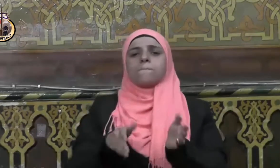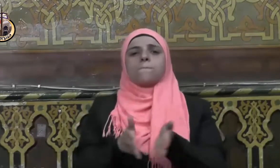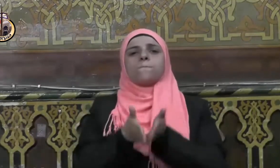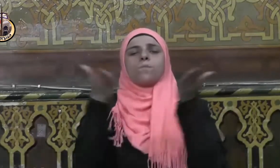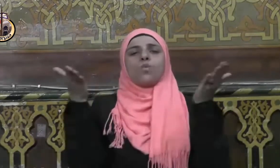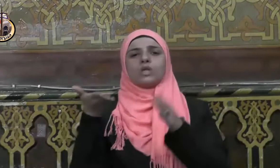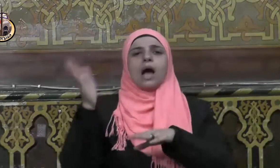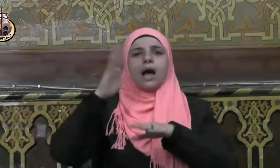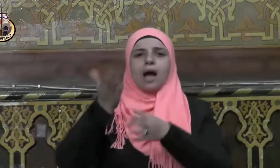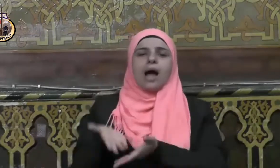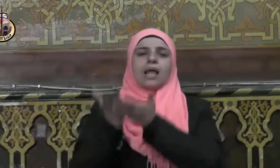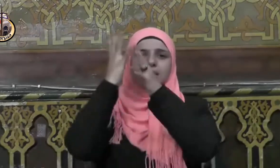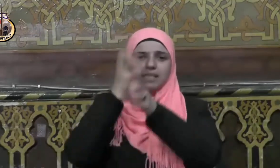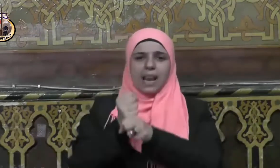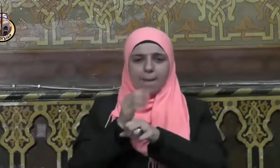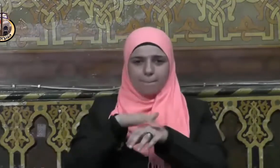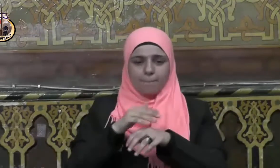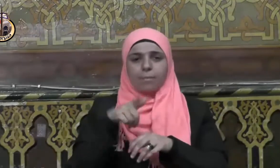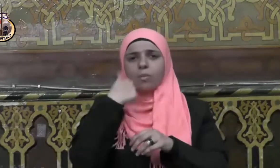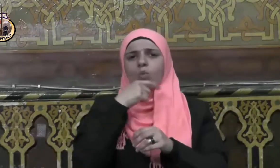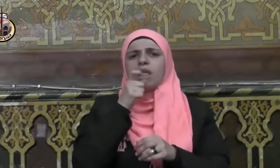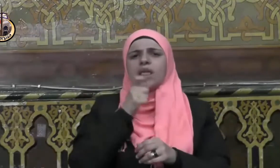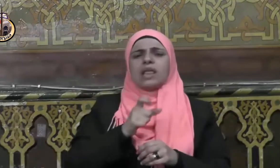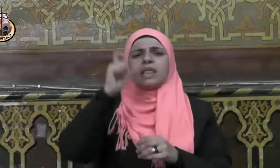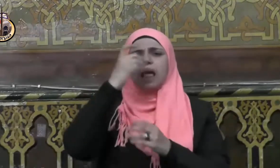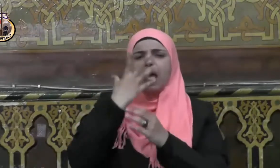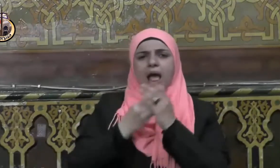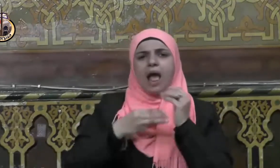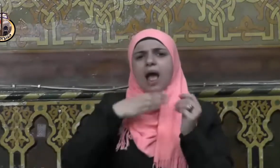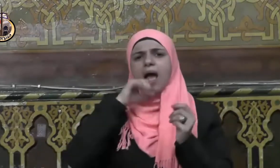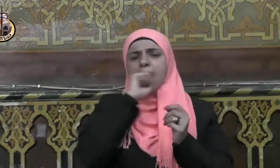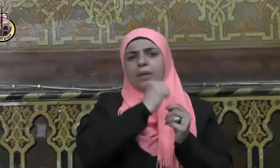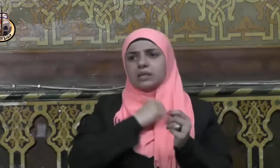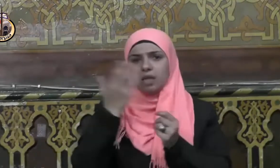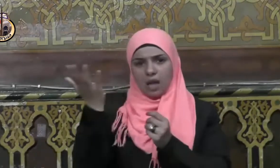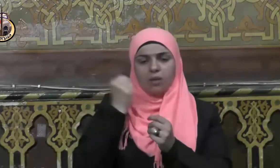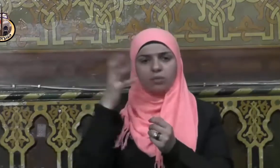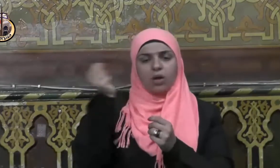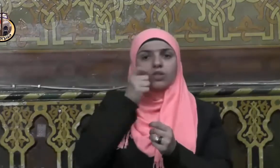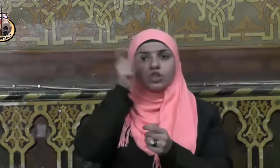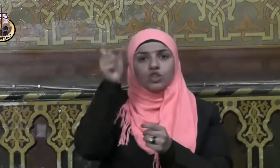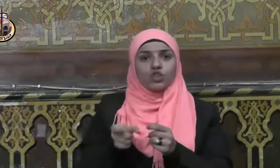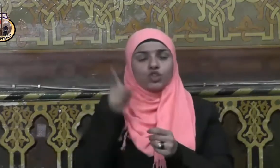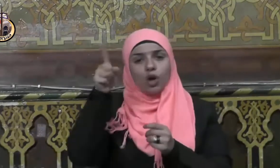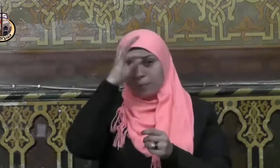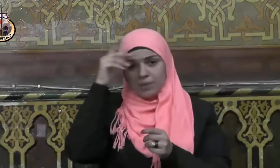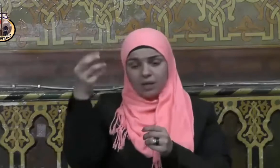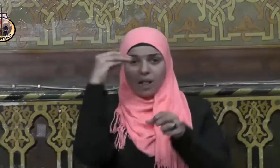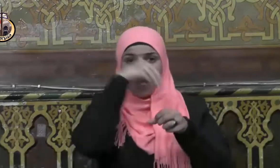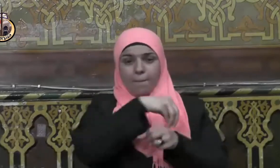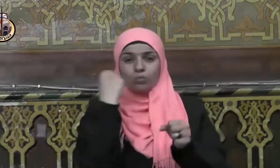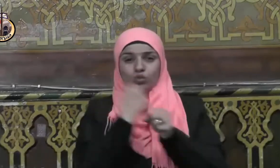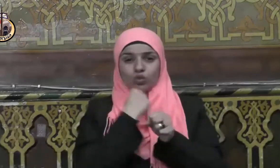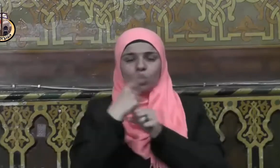السلام: يا أبت استأجر، إن خير من استأجرت القوي